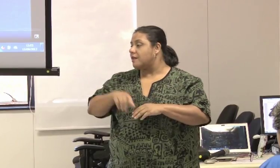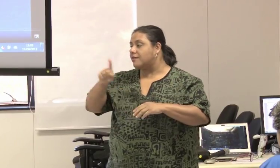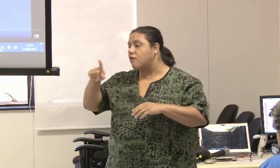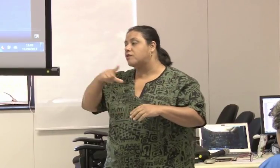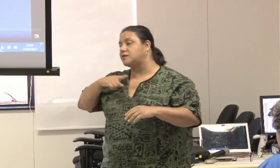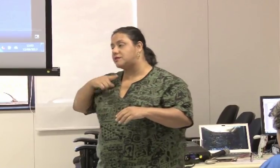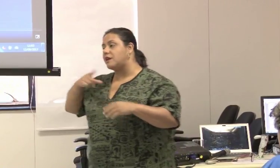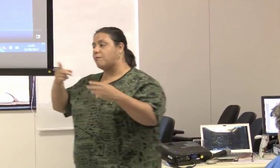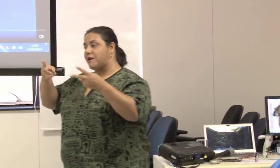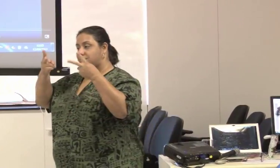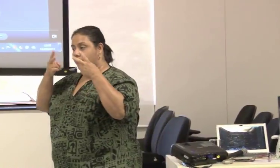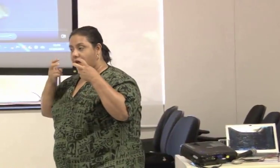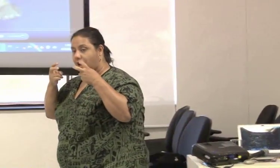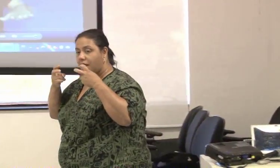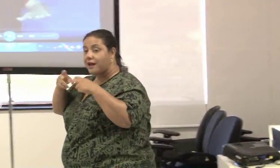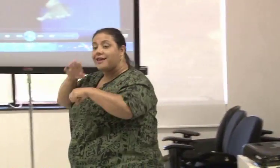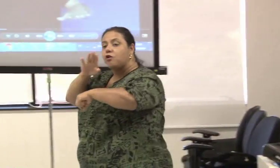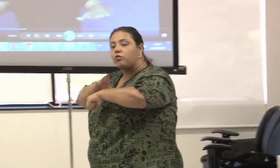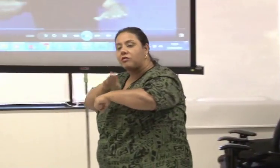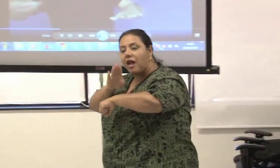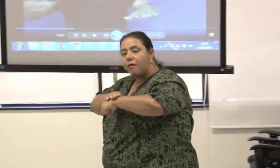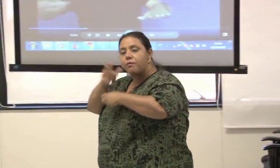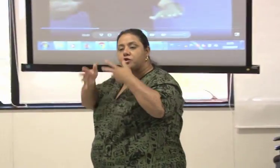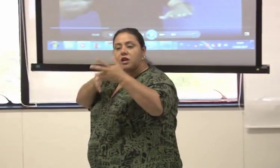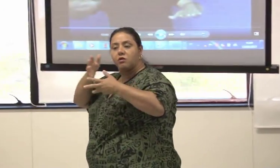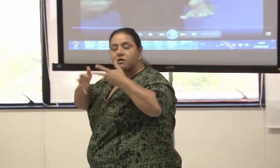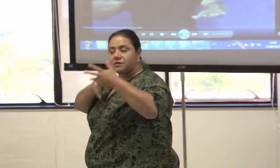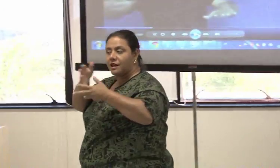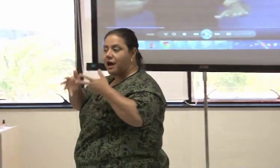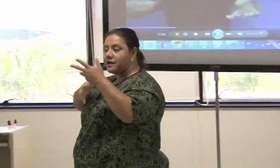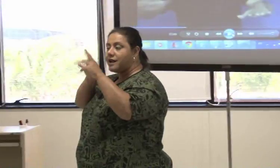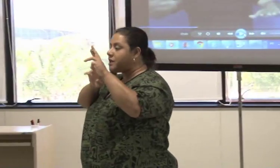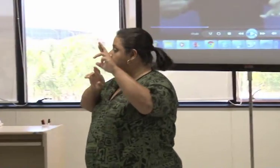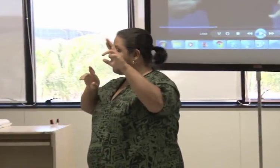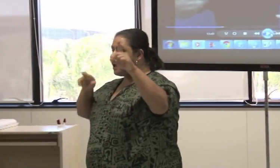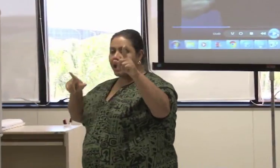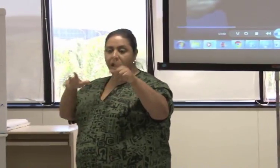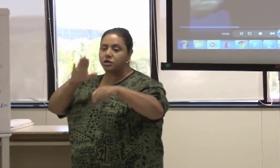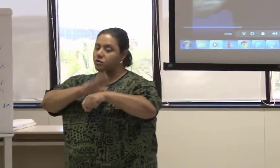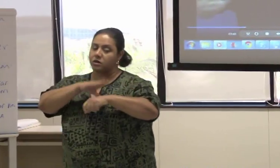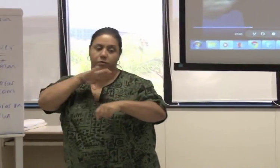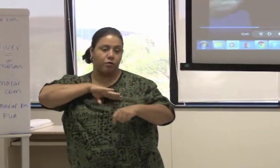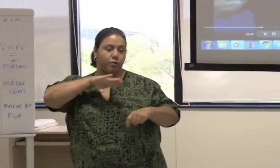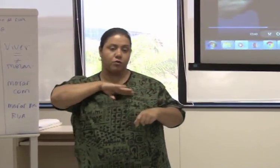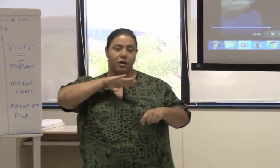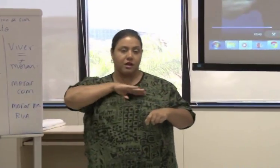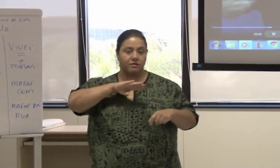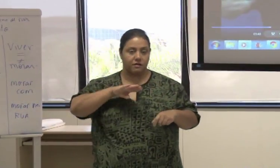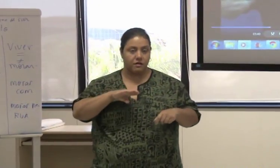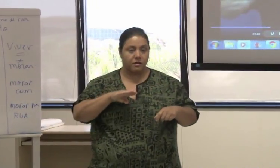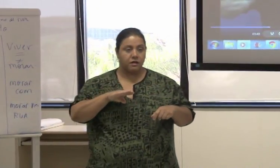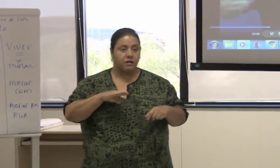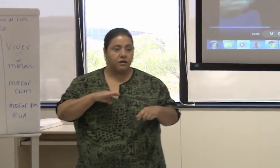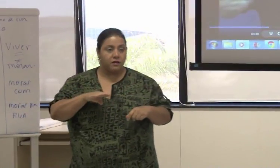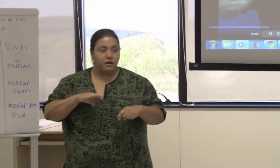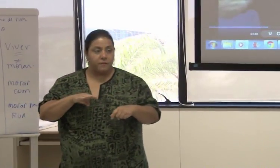Então, vocês têm que perceber que o tempo de língua de sinais é diferente do tempo do português.